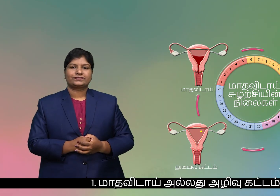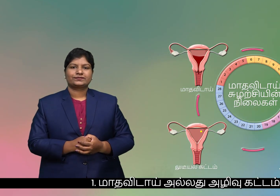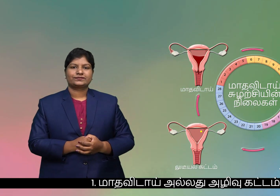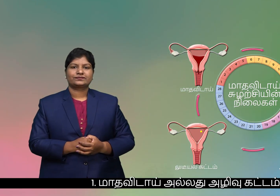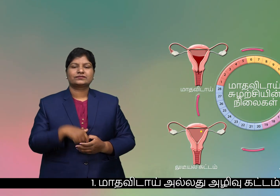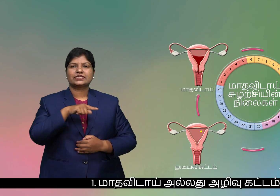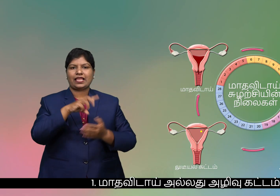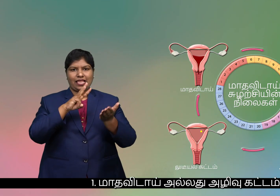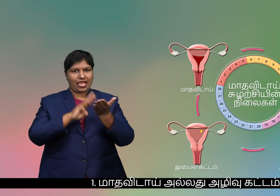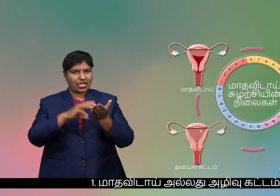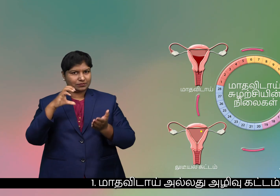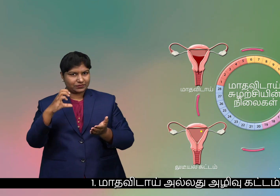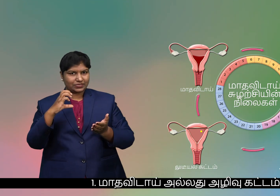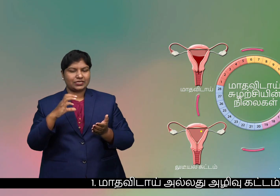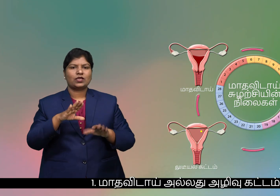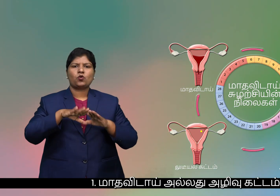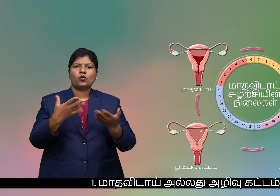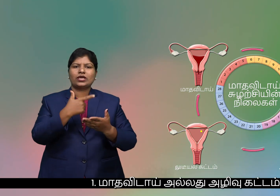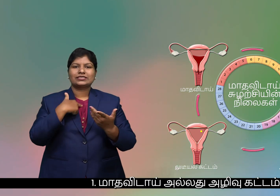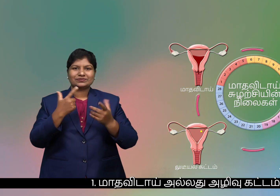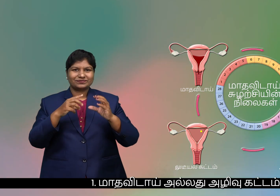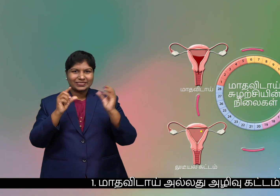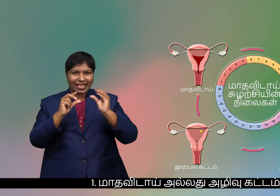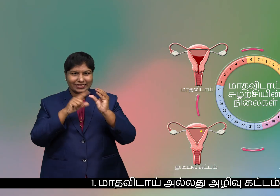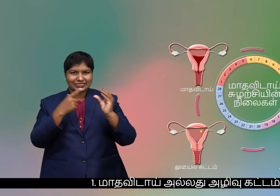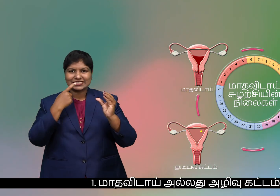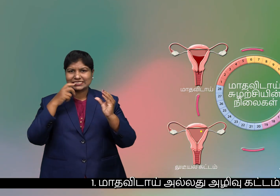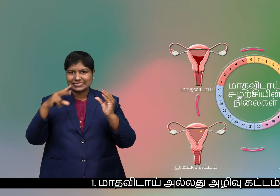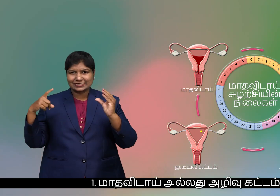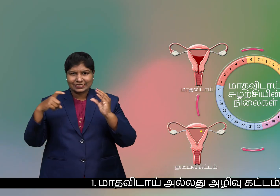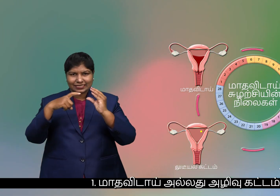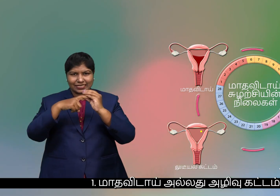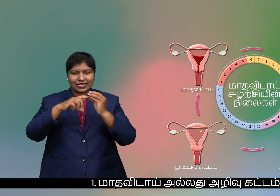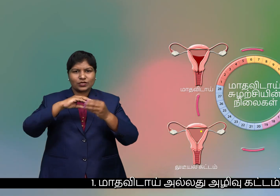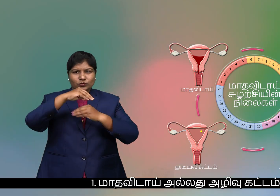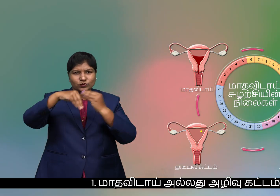1. மாதவிடாய் அல்லது அழிவு கட்டம்.